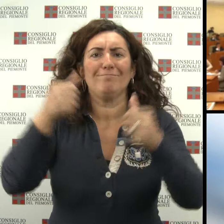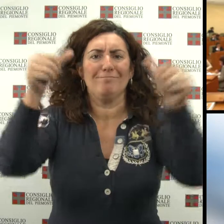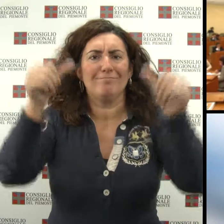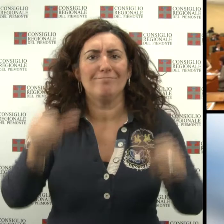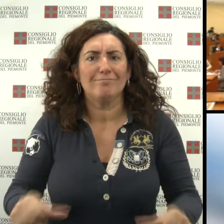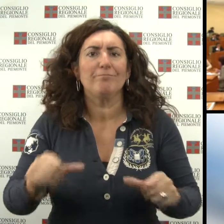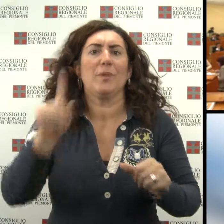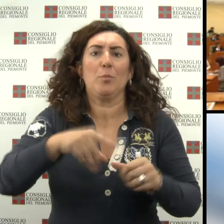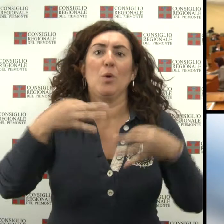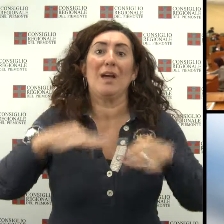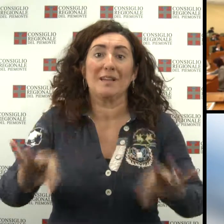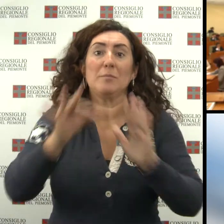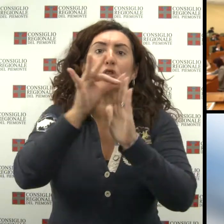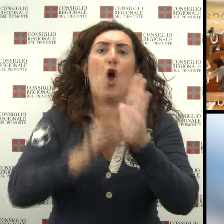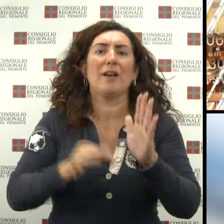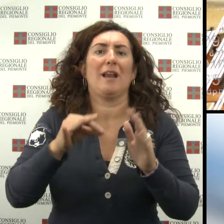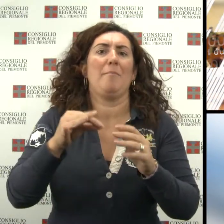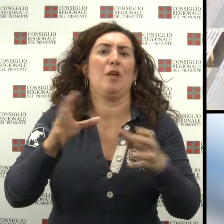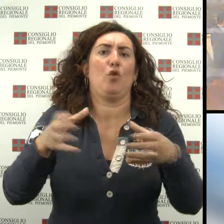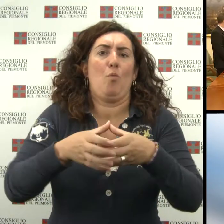principi dell'ordinamento comunitario.